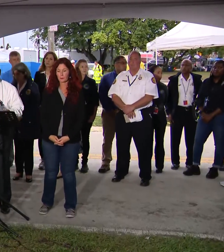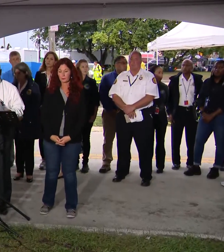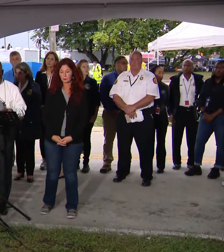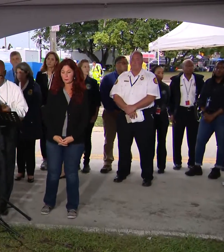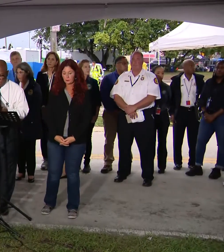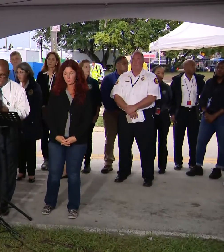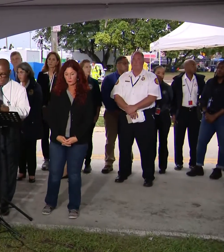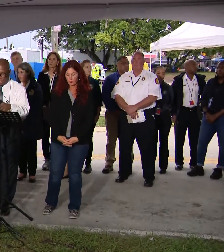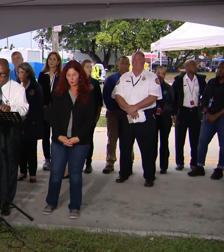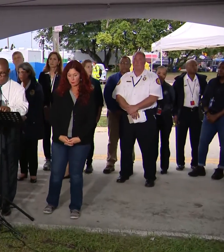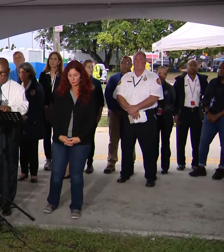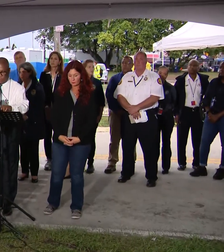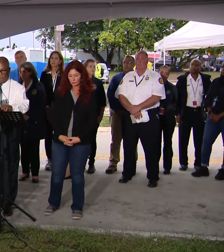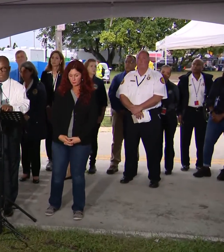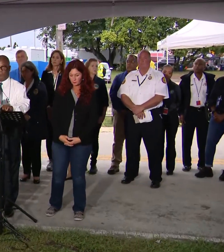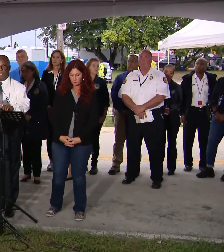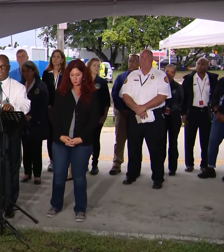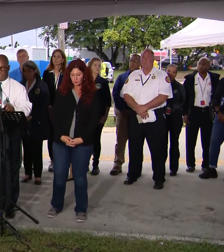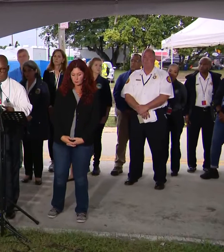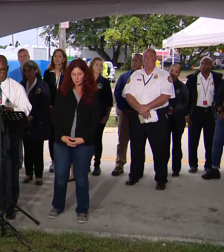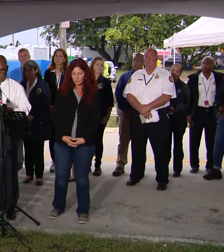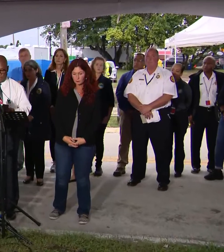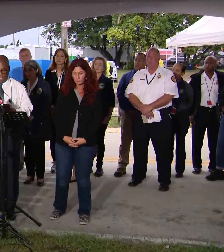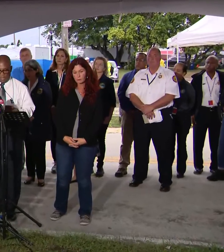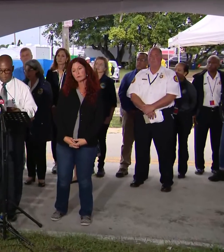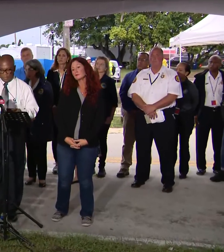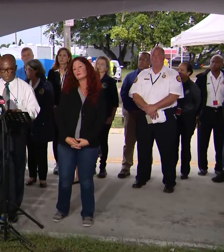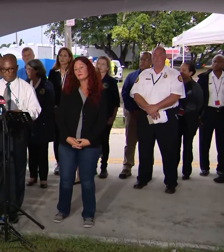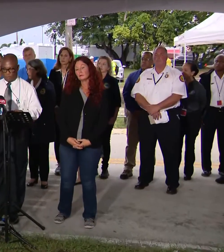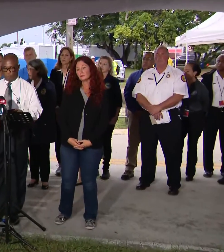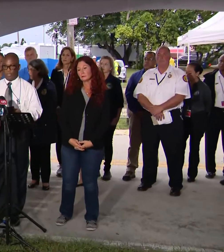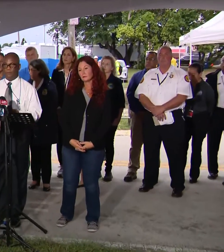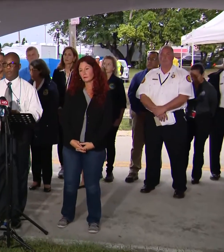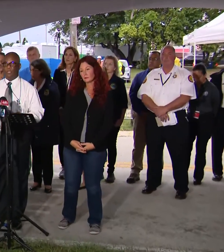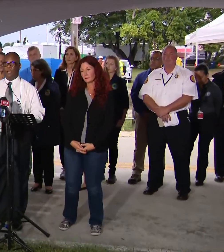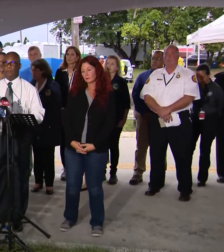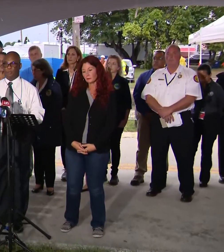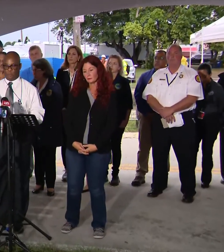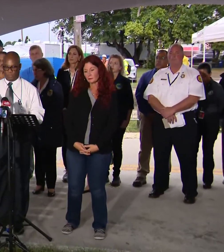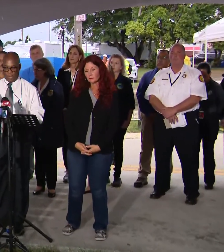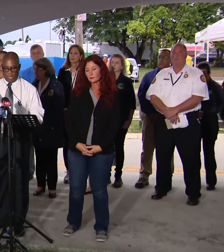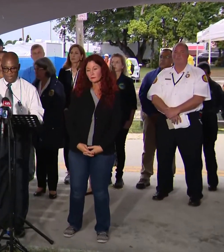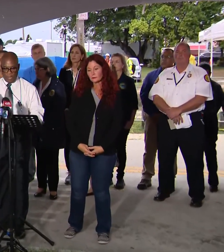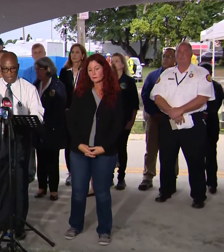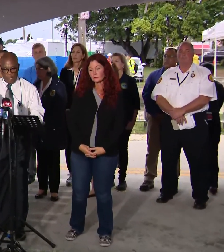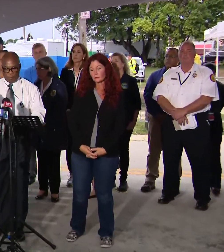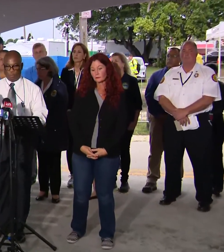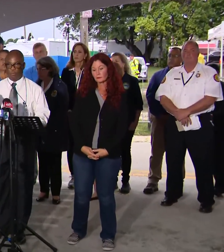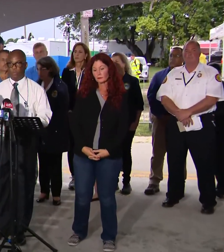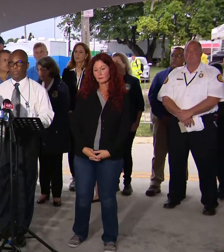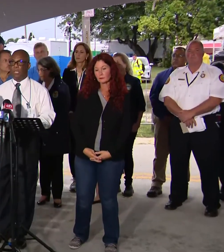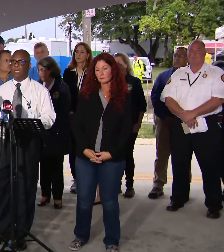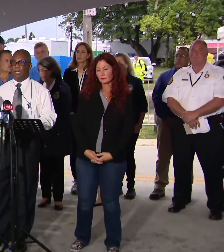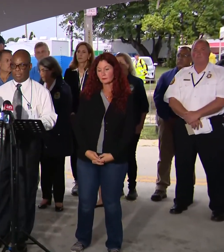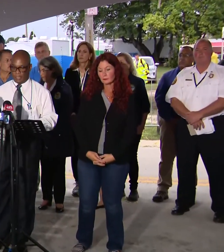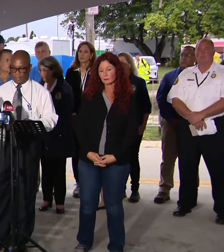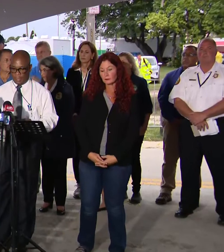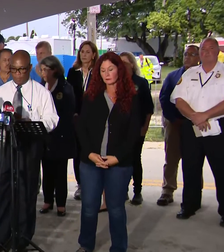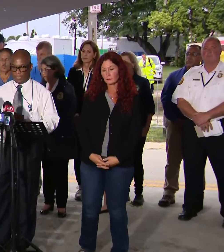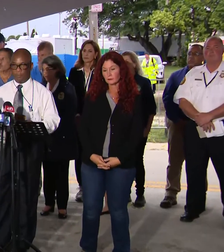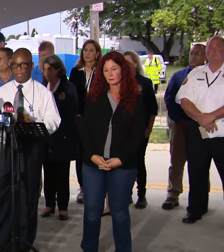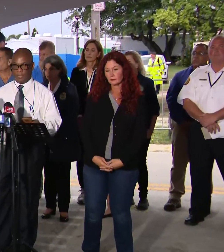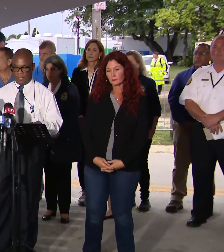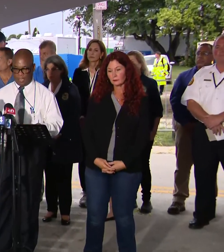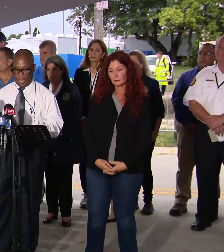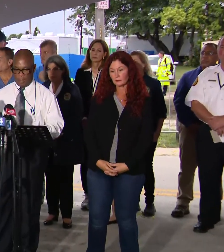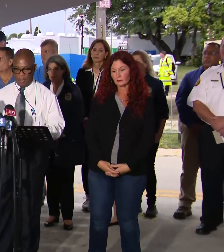Bonsoir tout le monde. Dans la conférence pour la presse matin, nous avons signalé déjà que le travail a été campé sur ce site-là à cause de l'intégrité